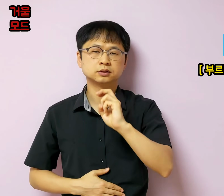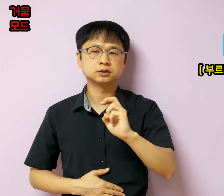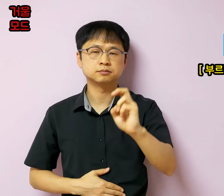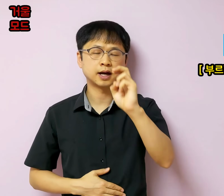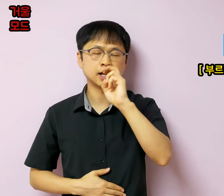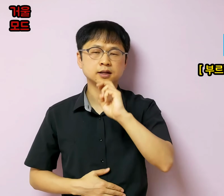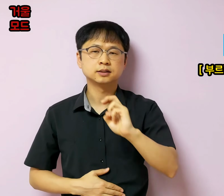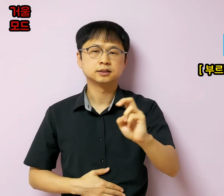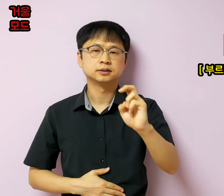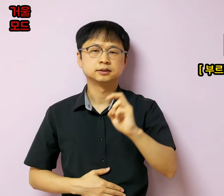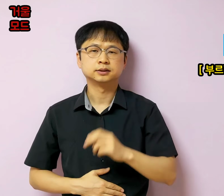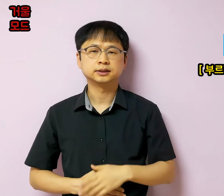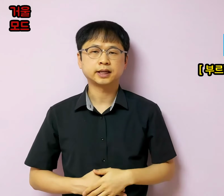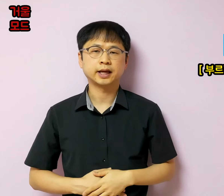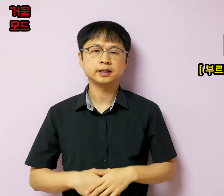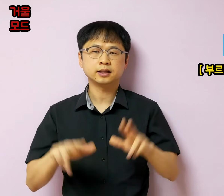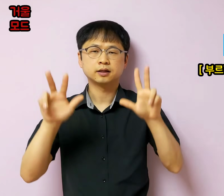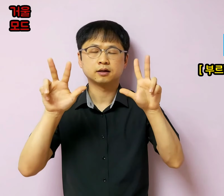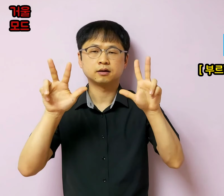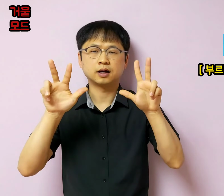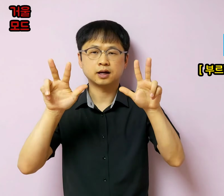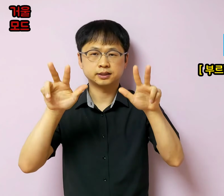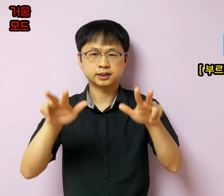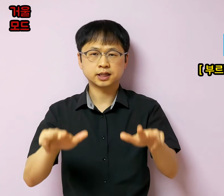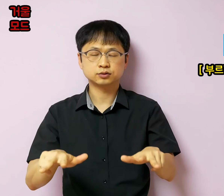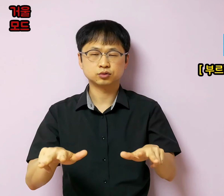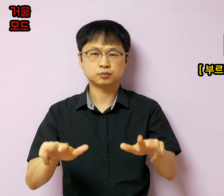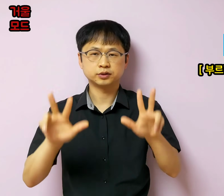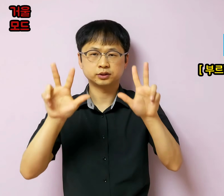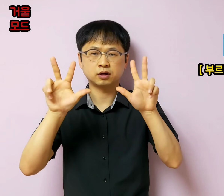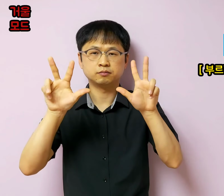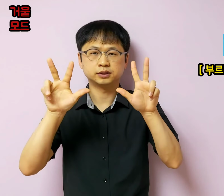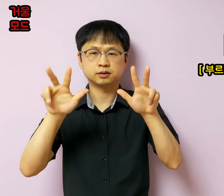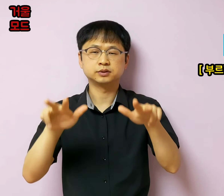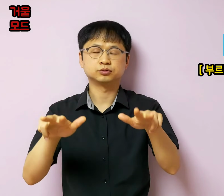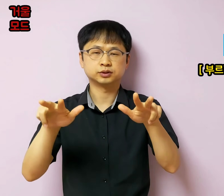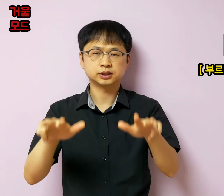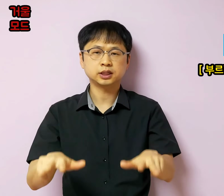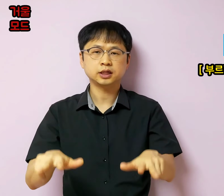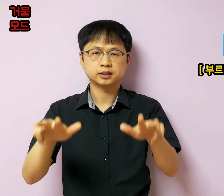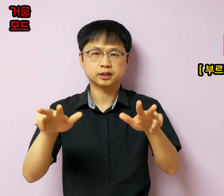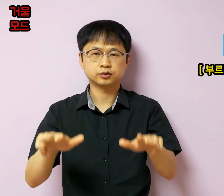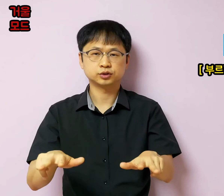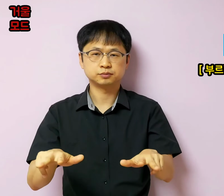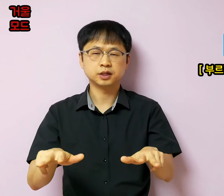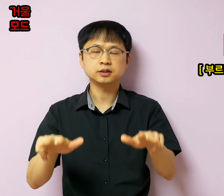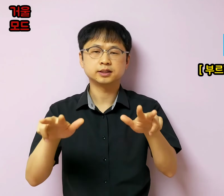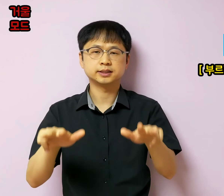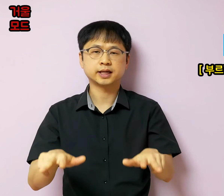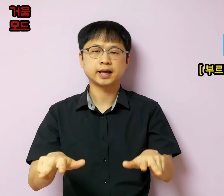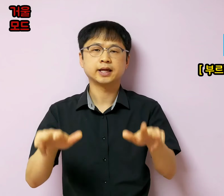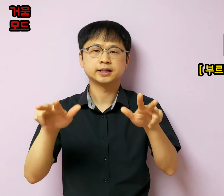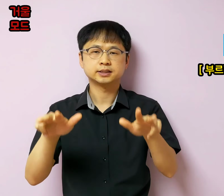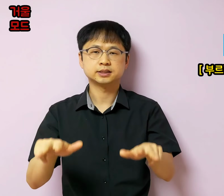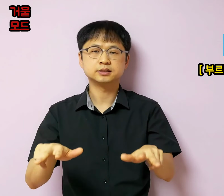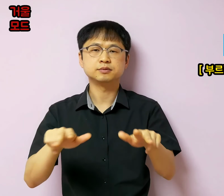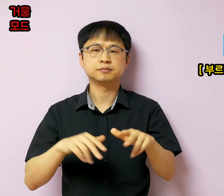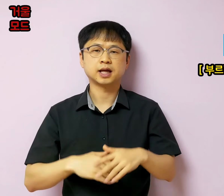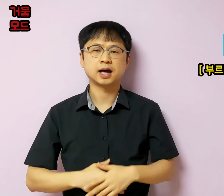그 음악, 이젠, 아까 이제란 수어도 배웠죠. 엄지, 검지, 조지 내려주시면 이제,